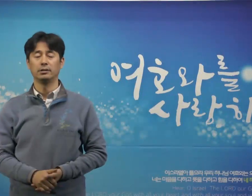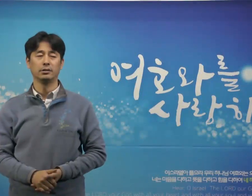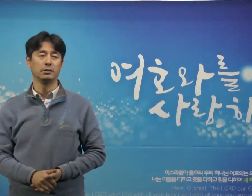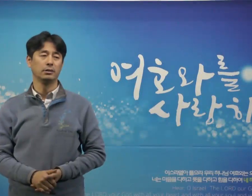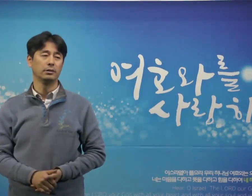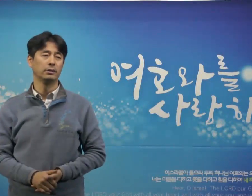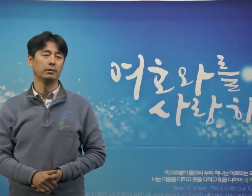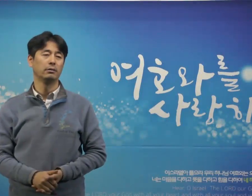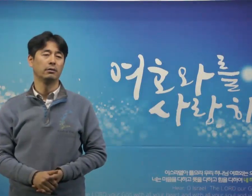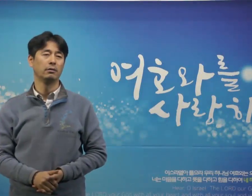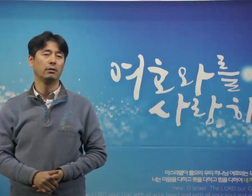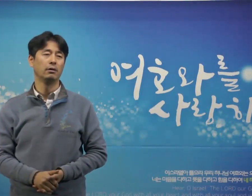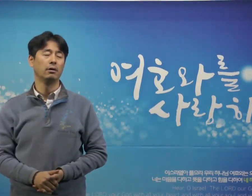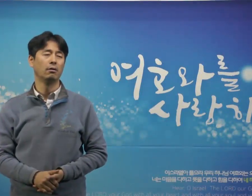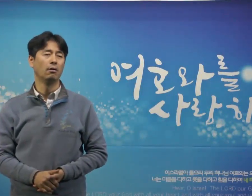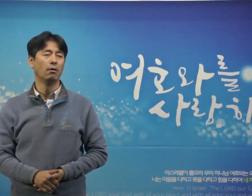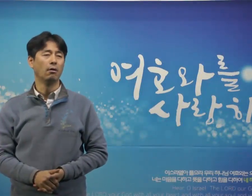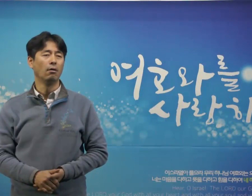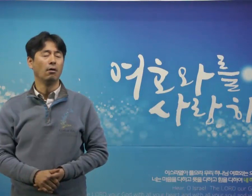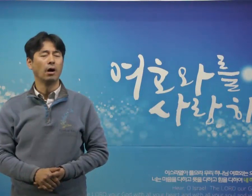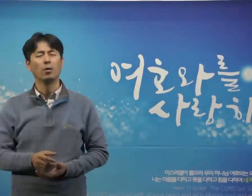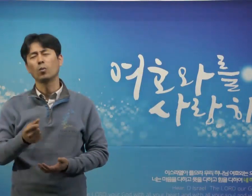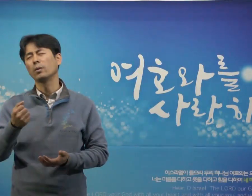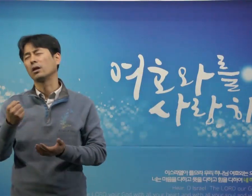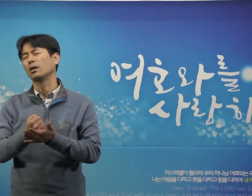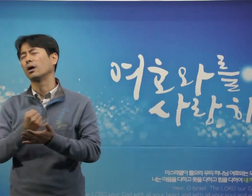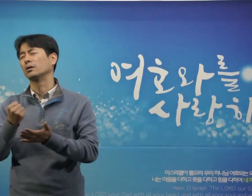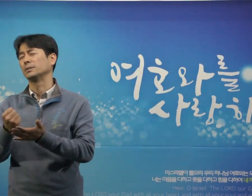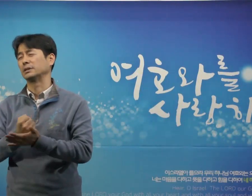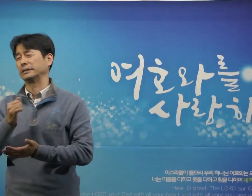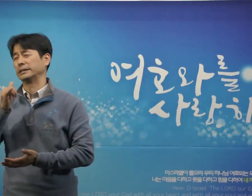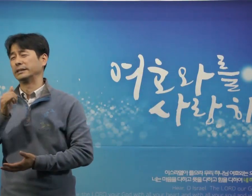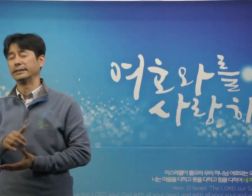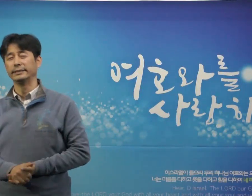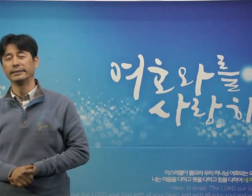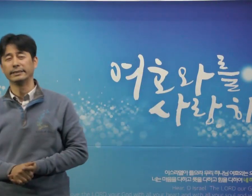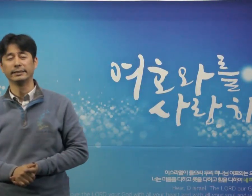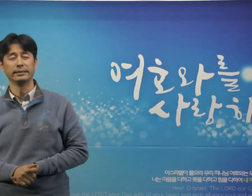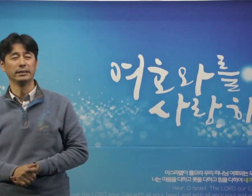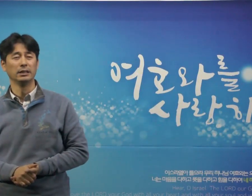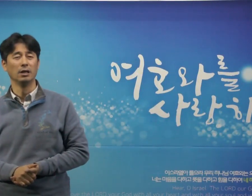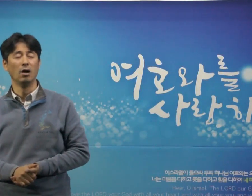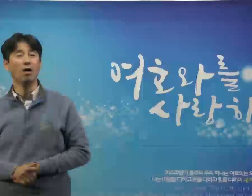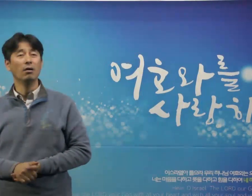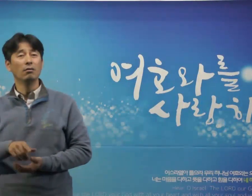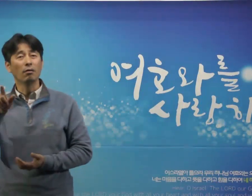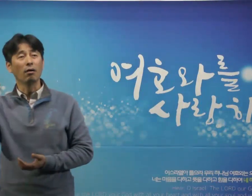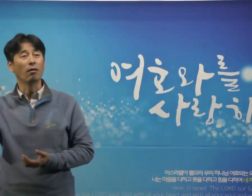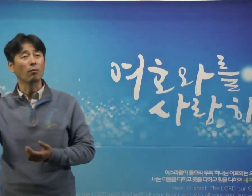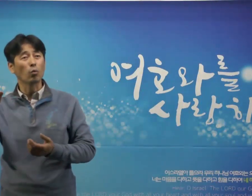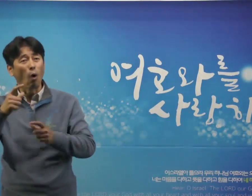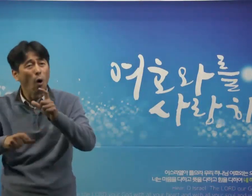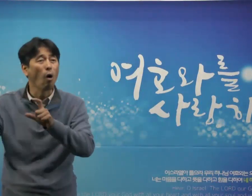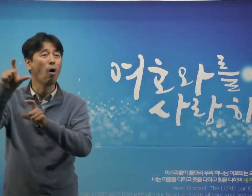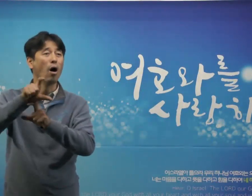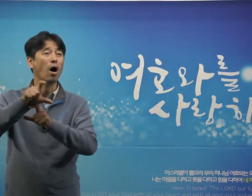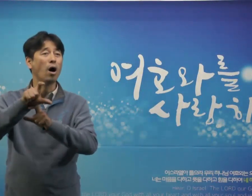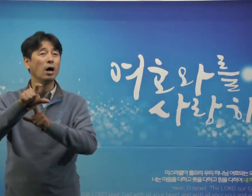하고 있는데 사실 후원이 만만치 않다라는 것이죠. 그래서 안타까움이 있습니다.